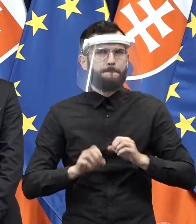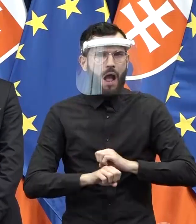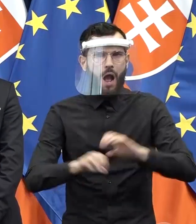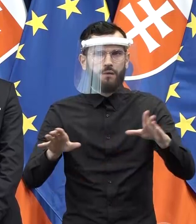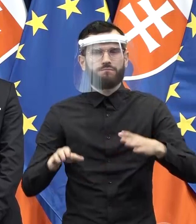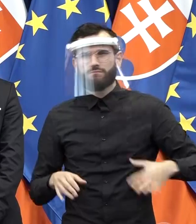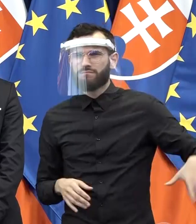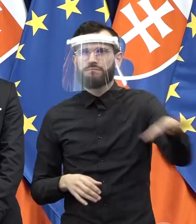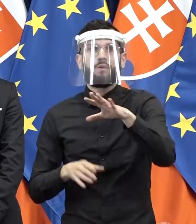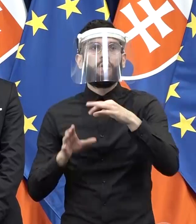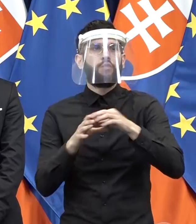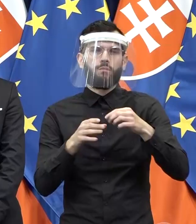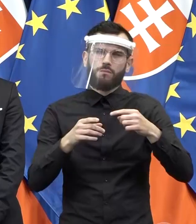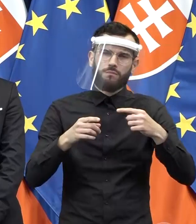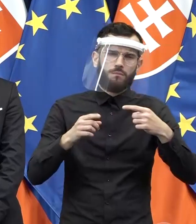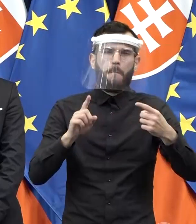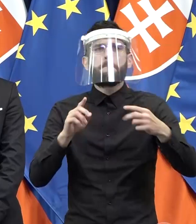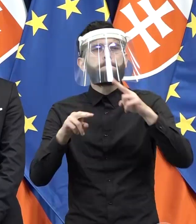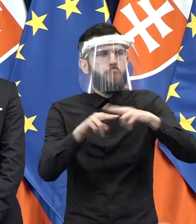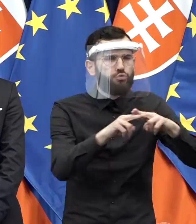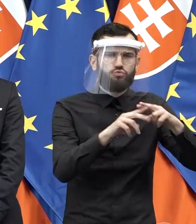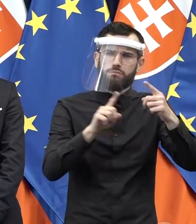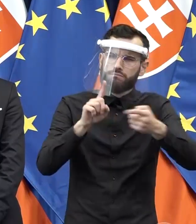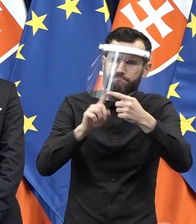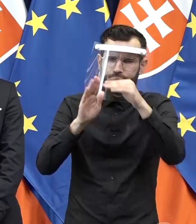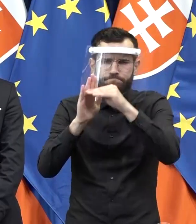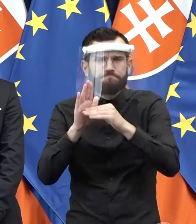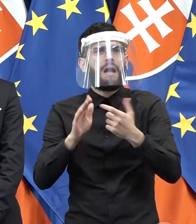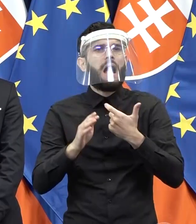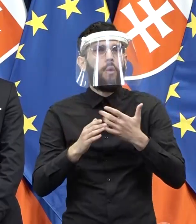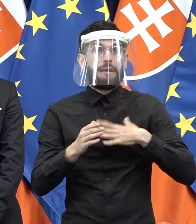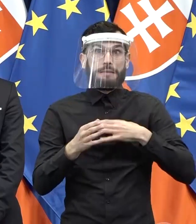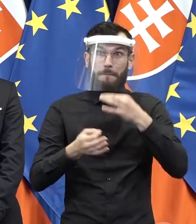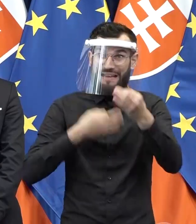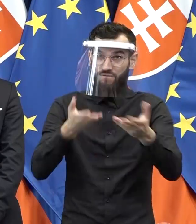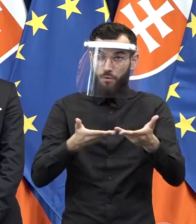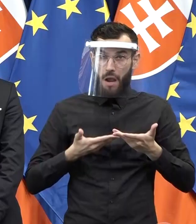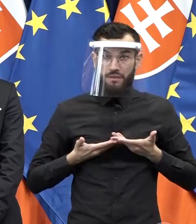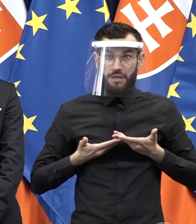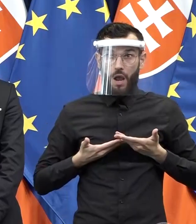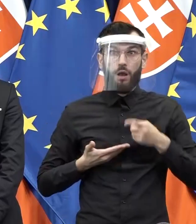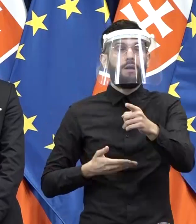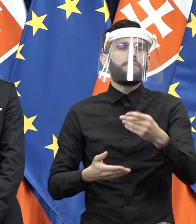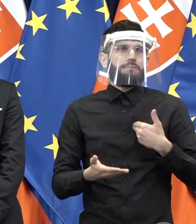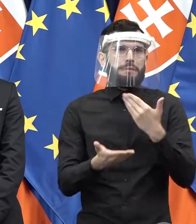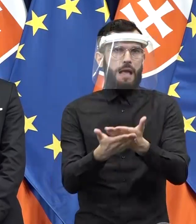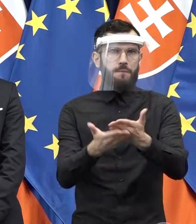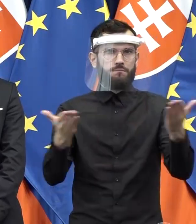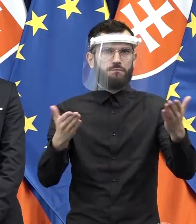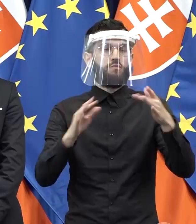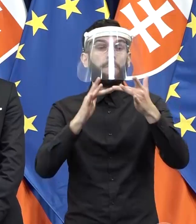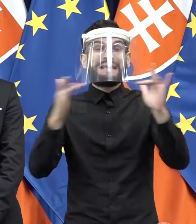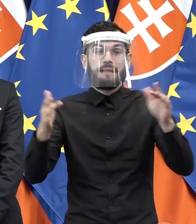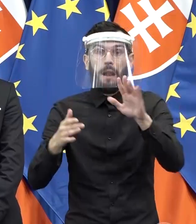všetkých týchto inštrukcií a opatrení, aby každý človek, ktorý potrebuje dostať informácie, ich dokázal dostať, či už teda z